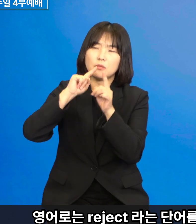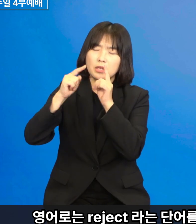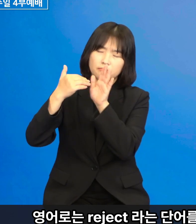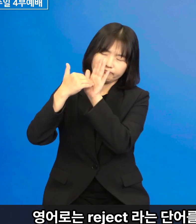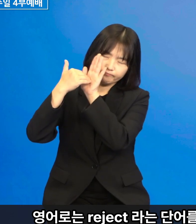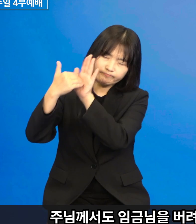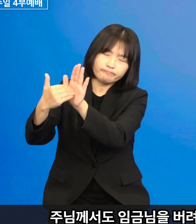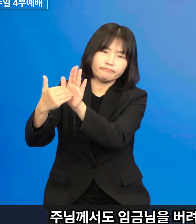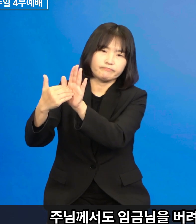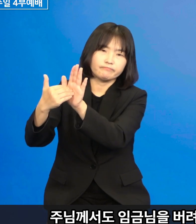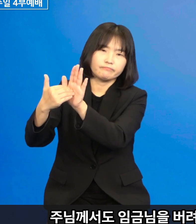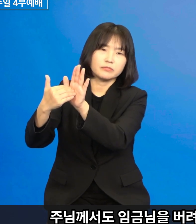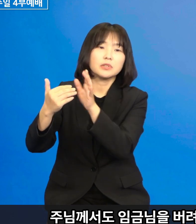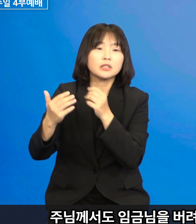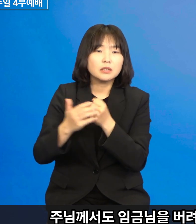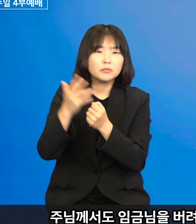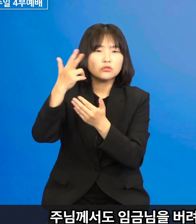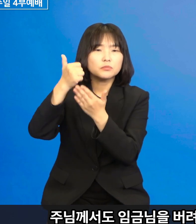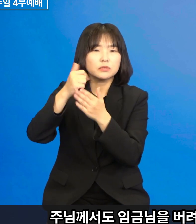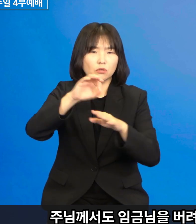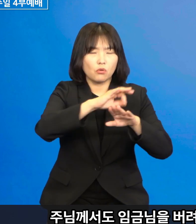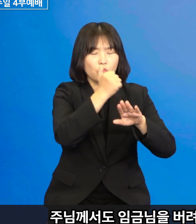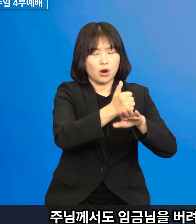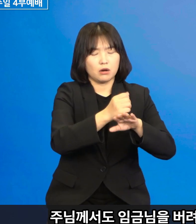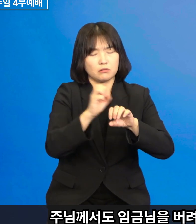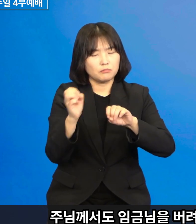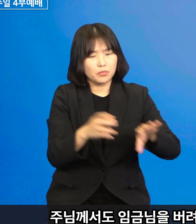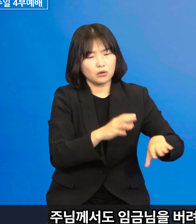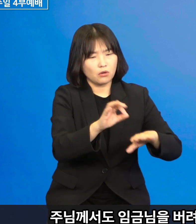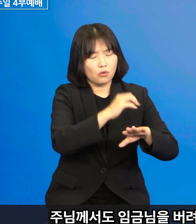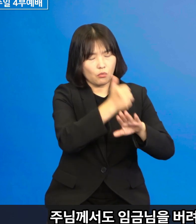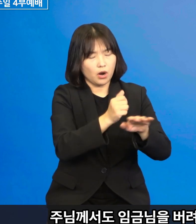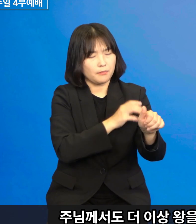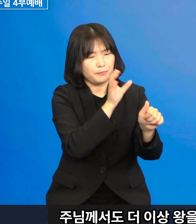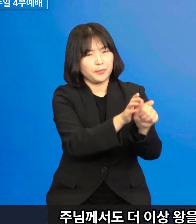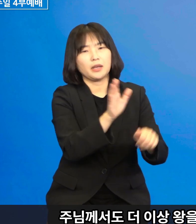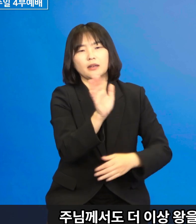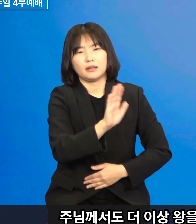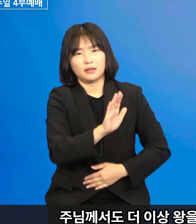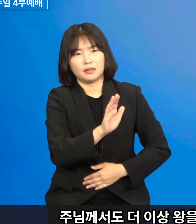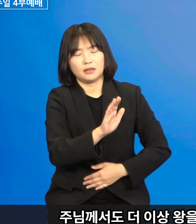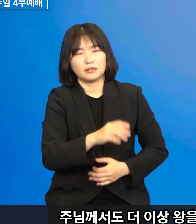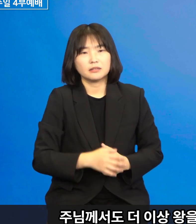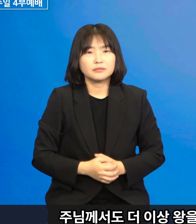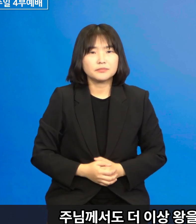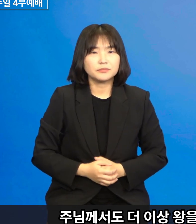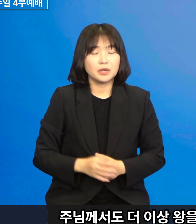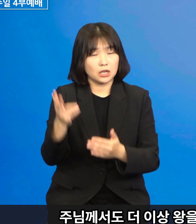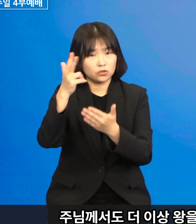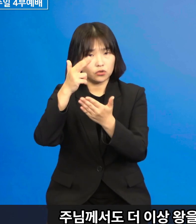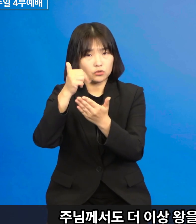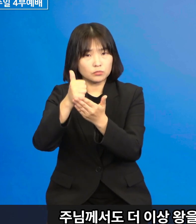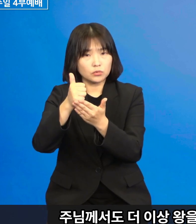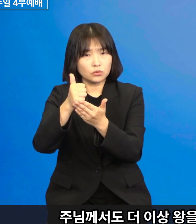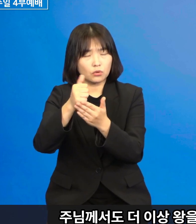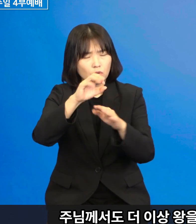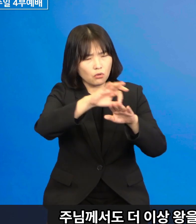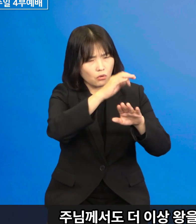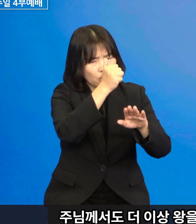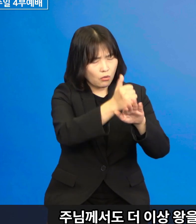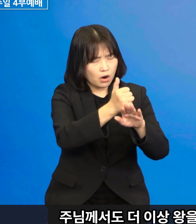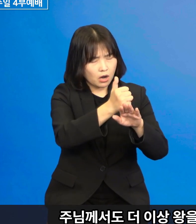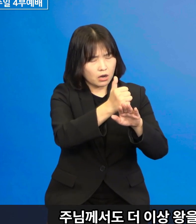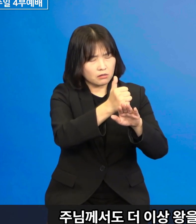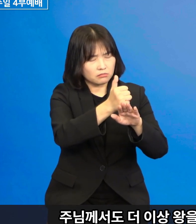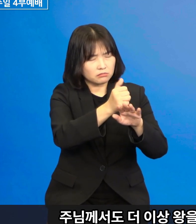것이죠. 주님께서도 임금님을 버려서 왕이 되지 못하게 하셨습니다. 주님께서도 더 이상 왕을 그